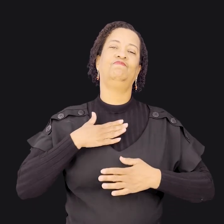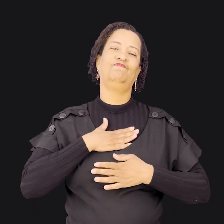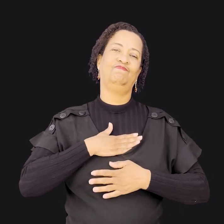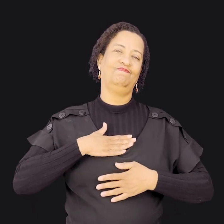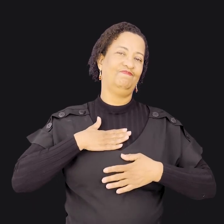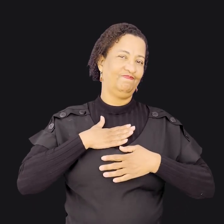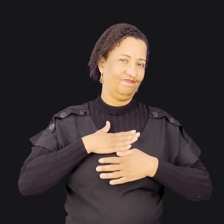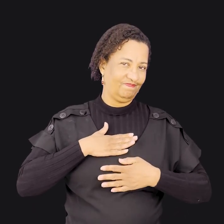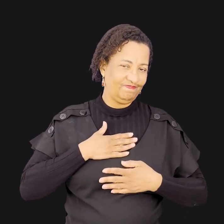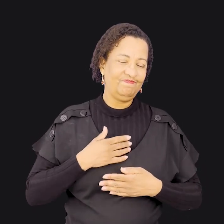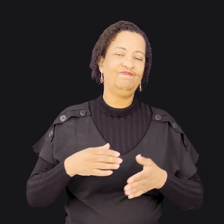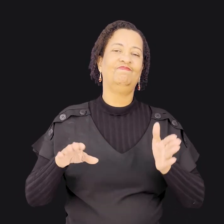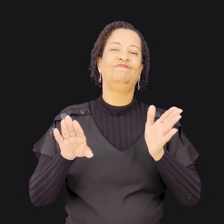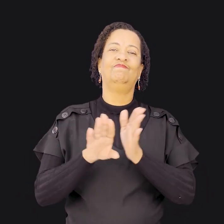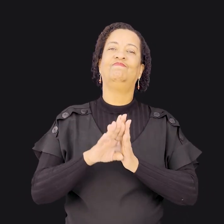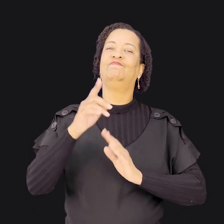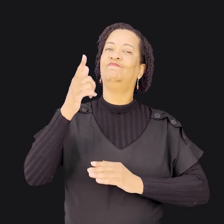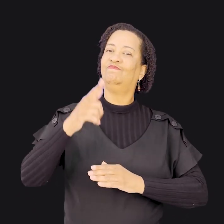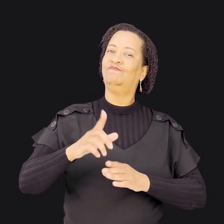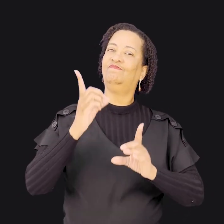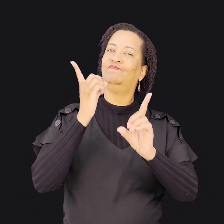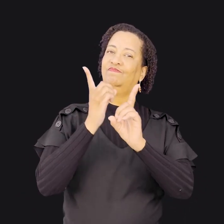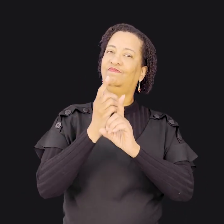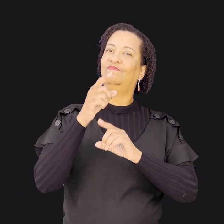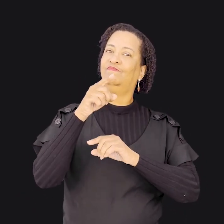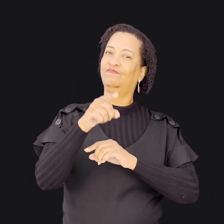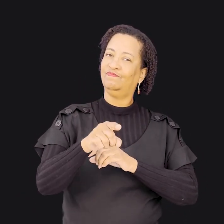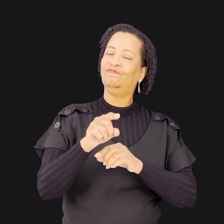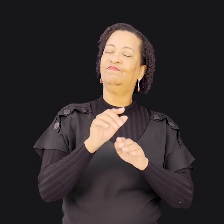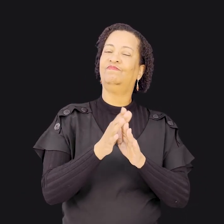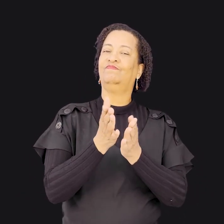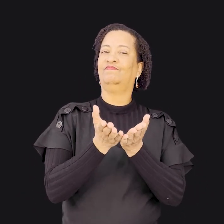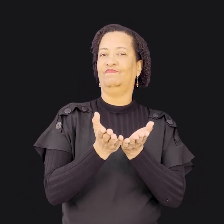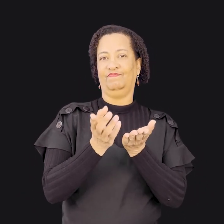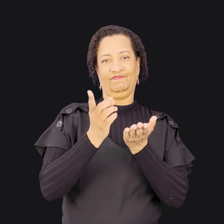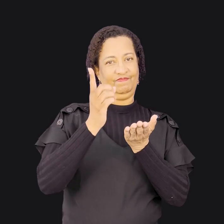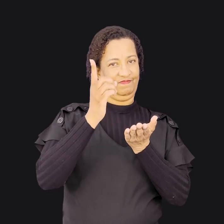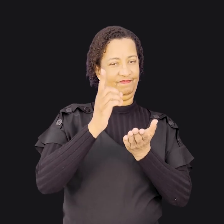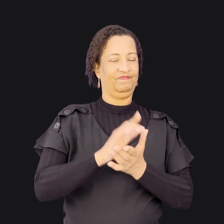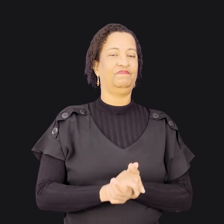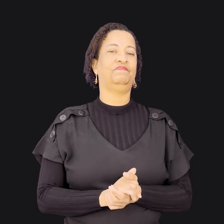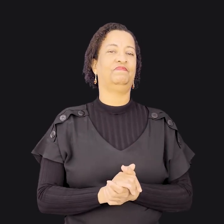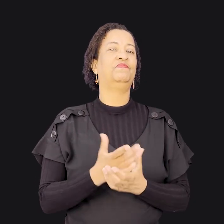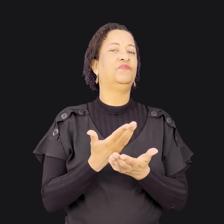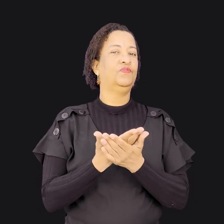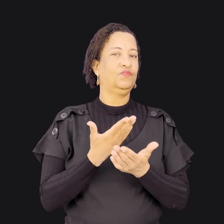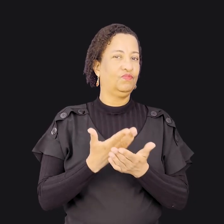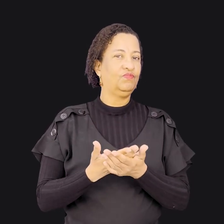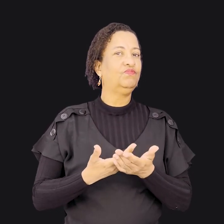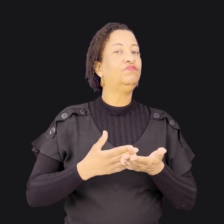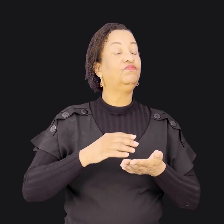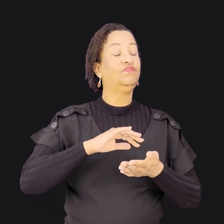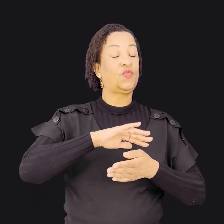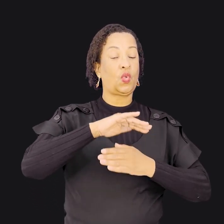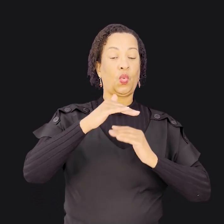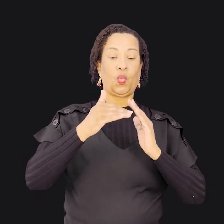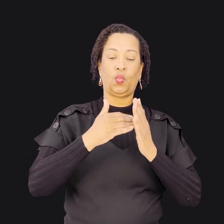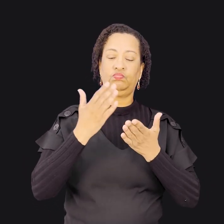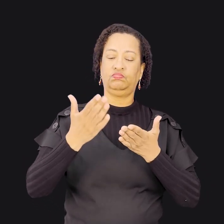É um prazer indizível estar chegando mais uma vez até você com o Encontro com a Palavra. Nosso estudo abrange todos os livros da